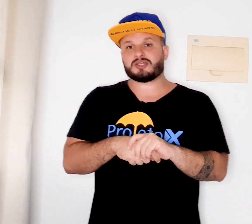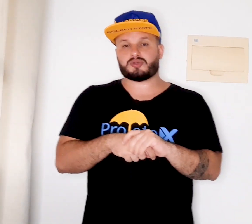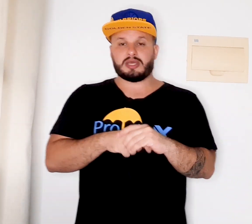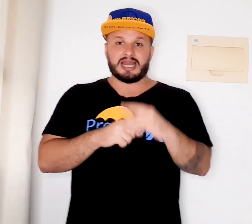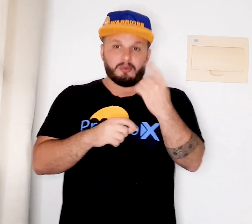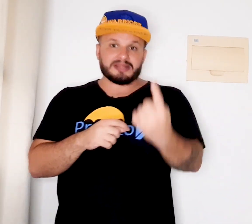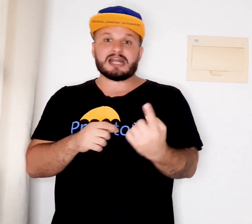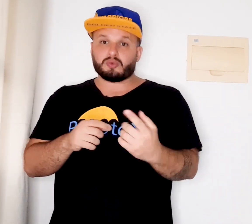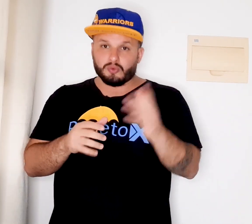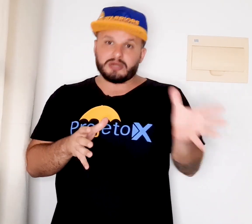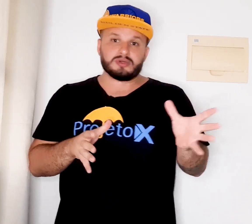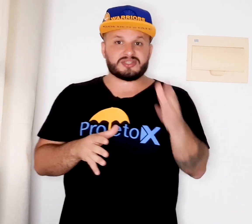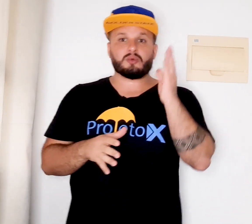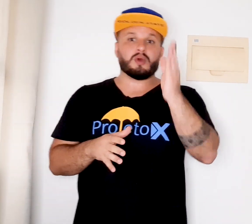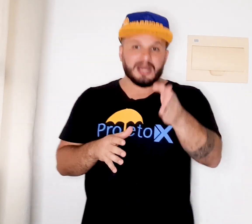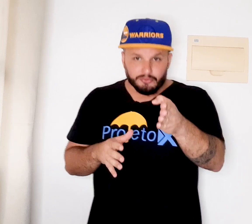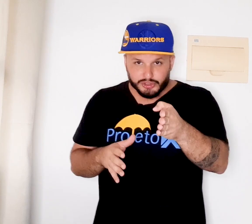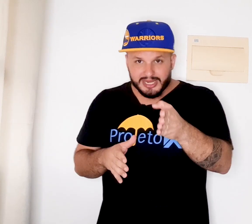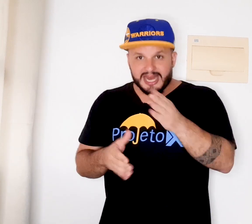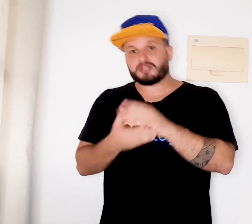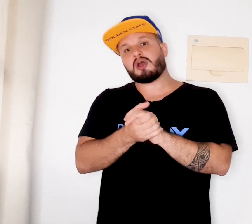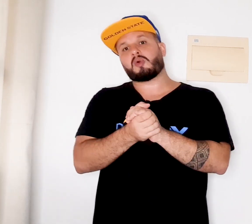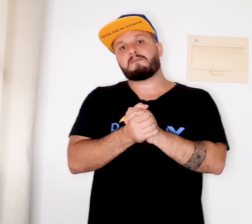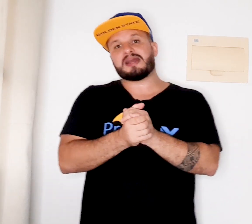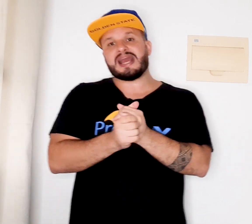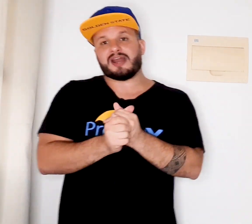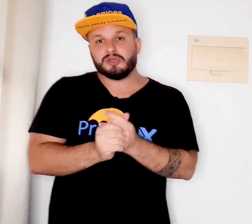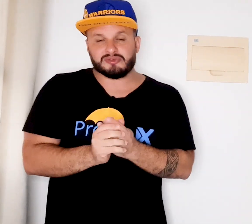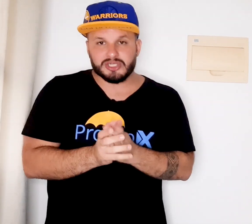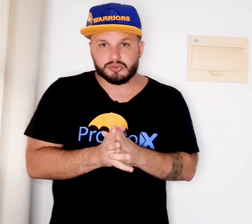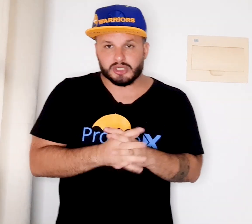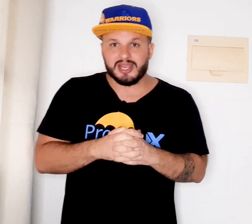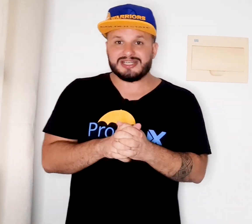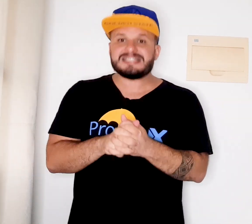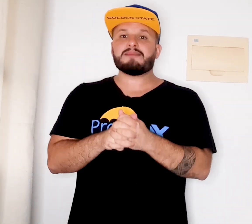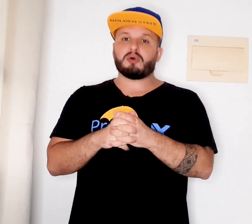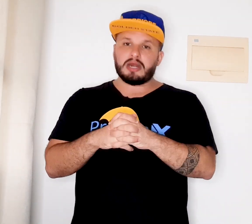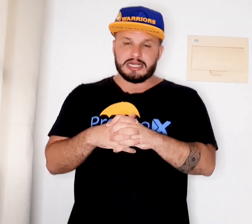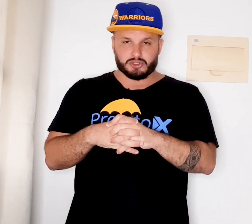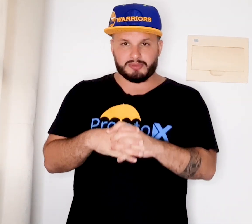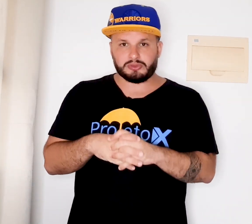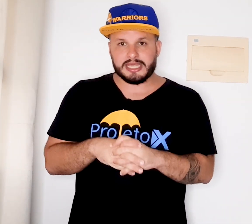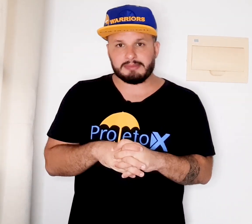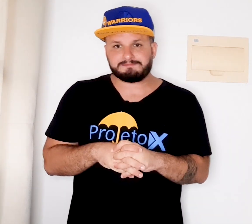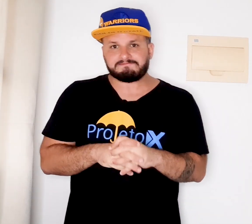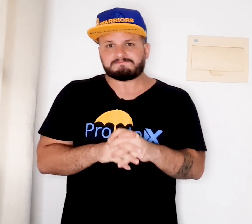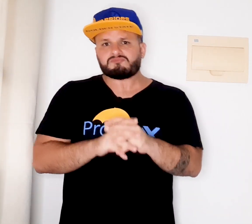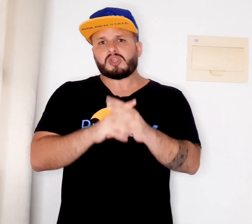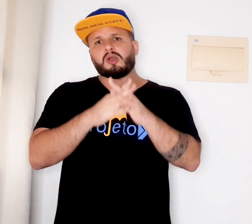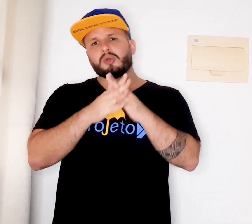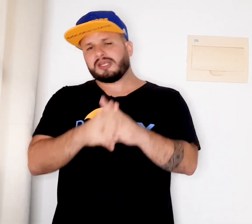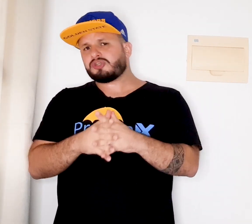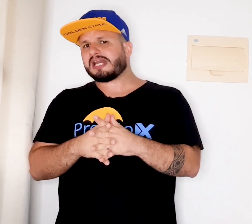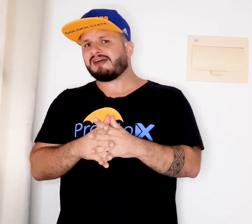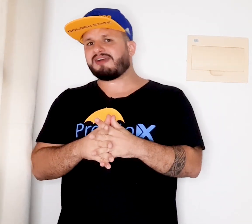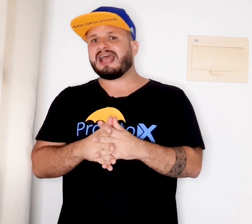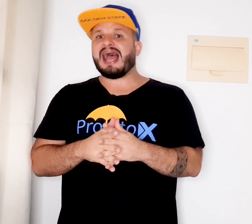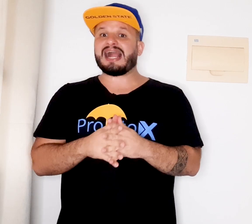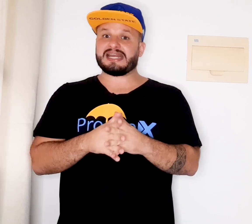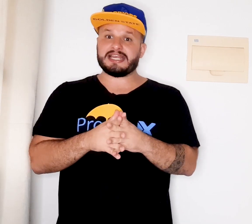processo lá, um mandato único de 5 anos, é só acompanhar nos vídeos de Zé Bonner sobre o tema, o que nos leva a crer que